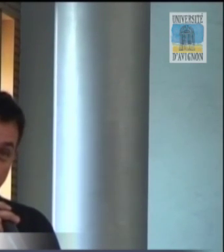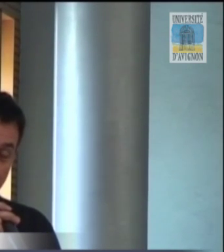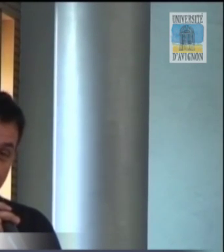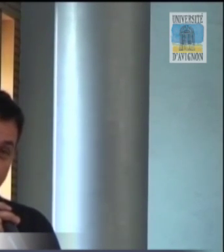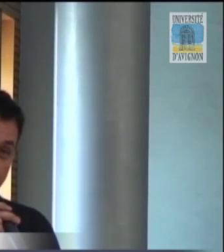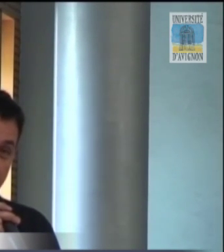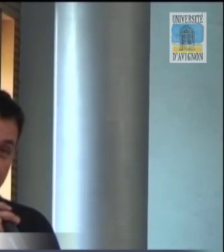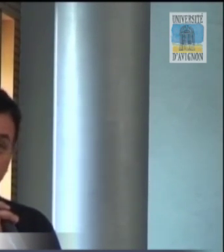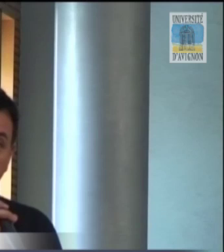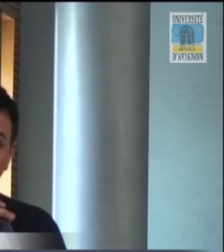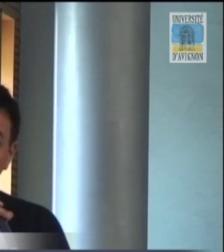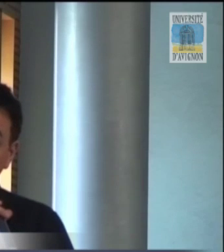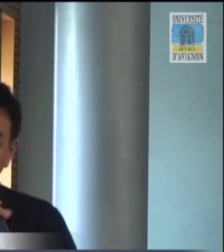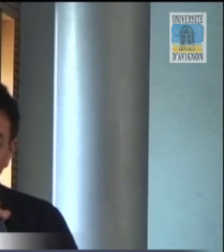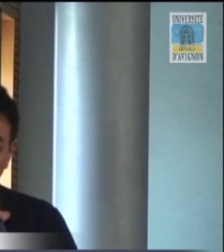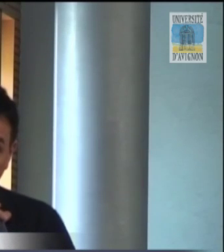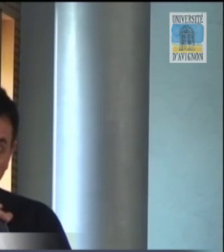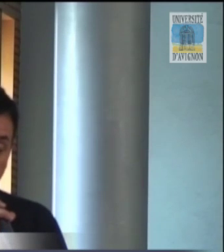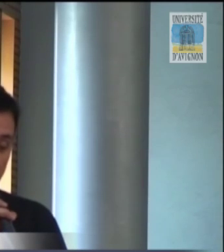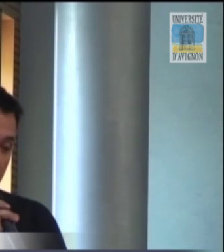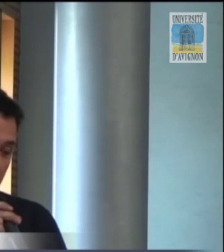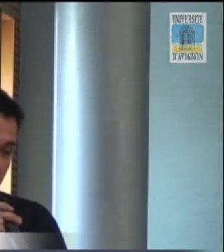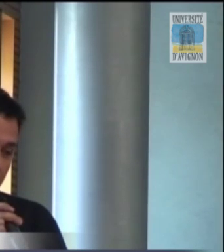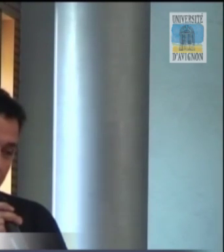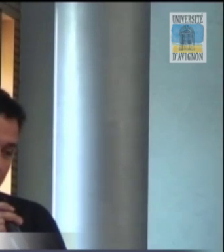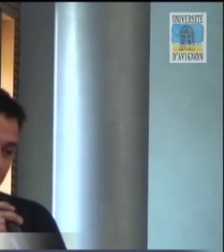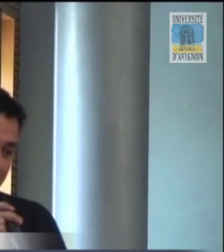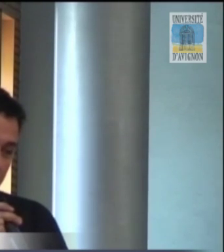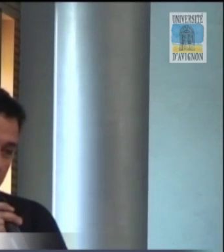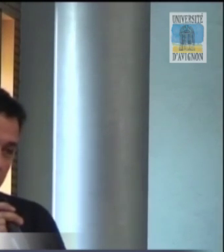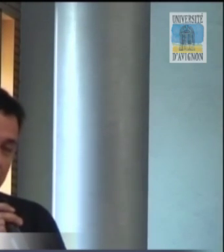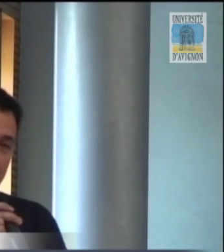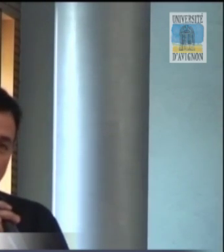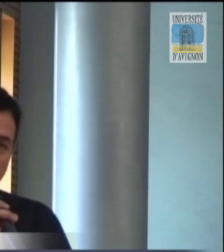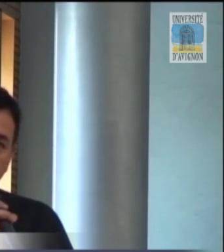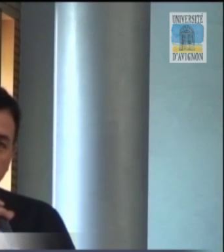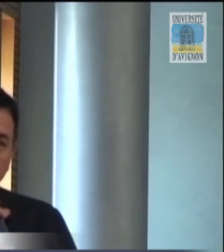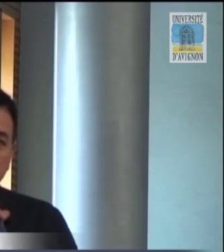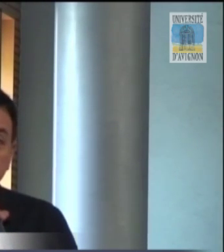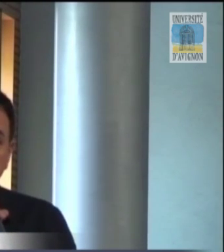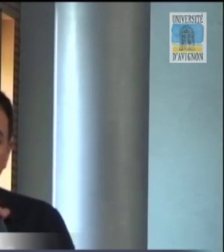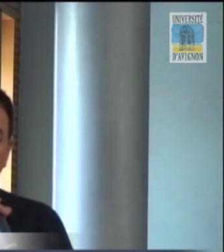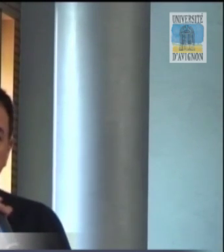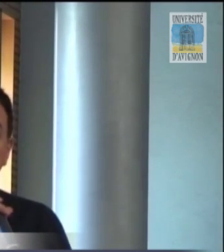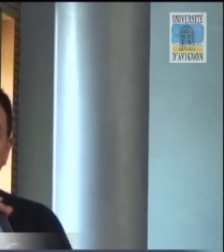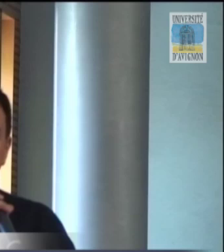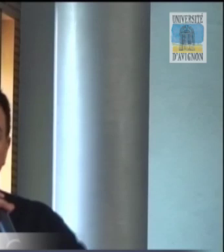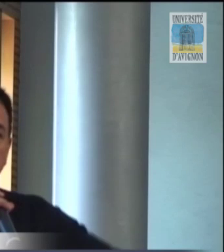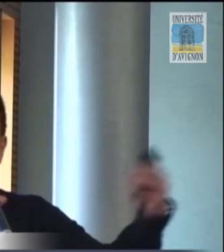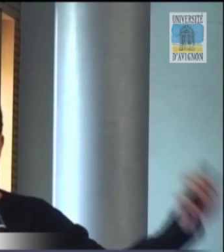toutes les universités françaises, et notamment en ce qui concerne la culture. Parce que d'expérience, il y a des chartes qui sont